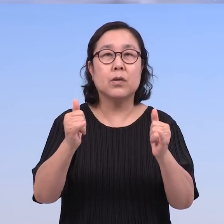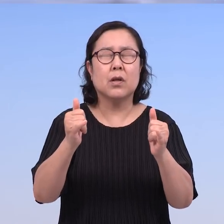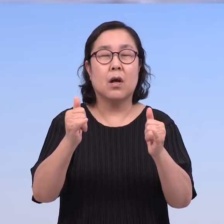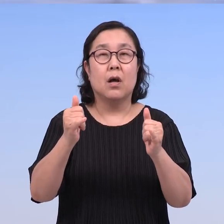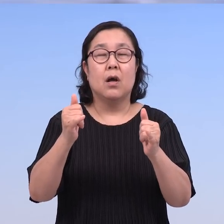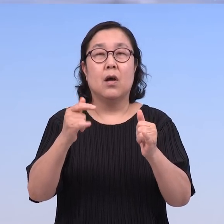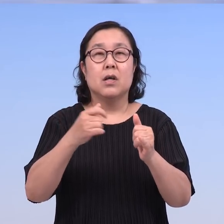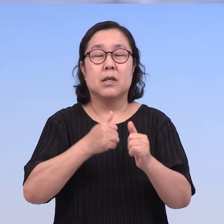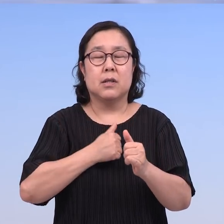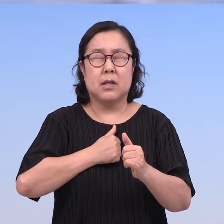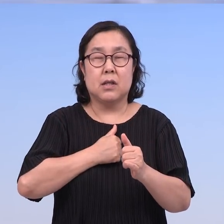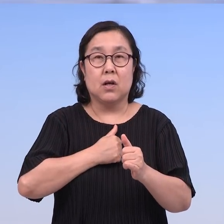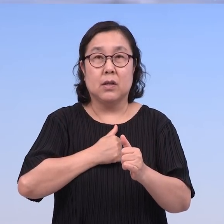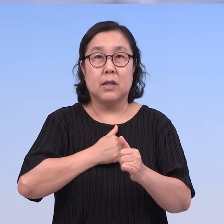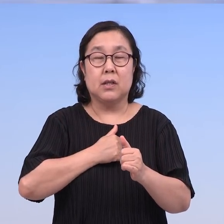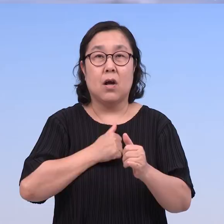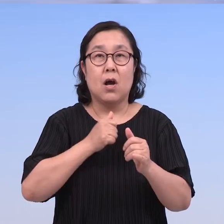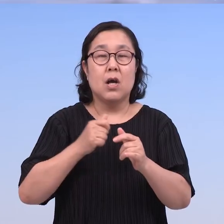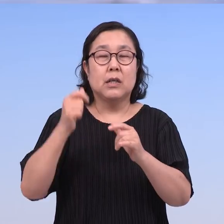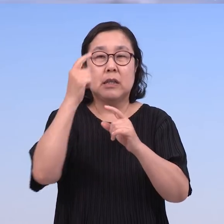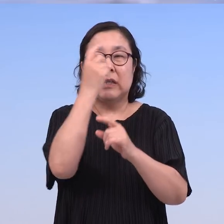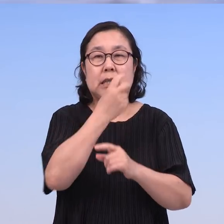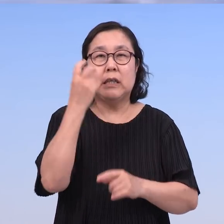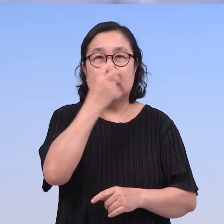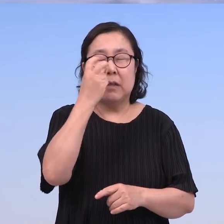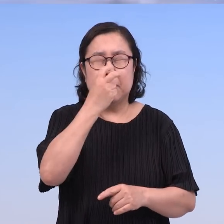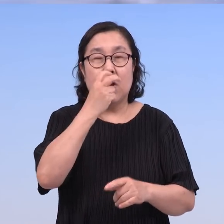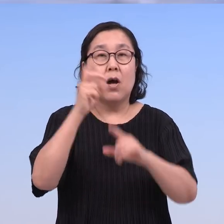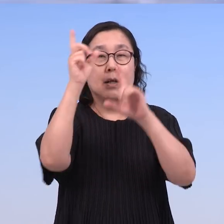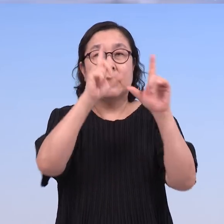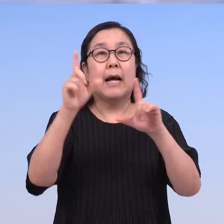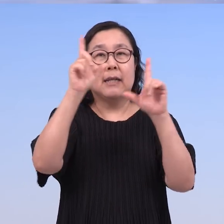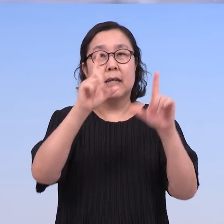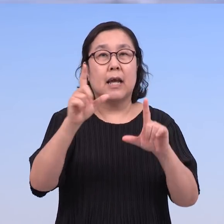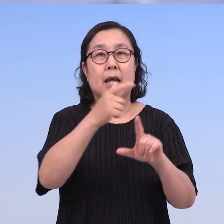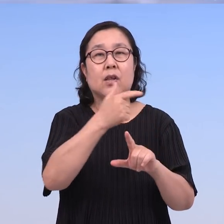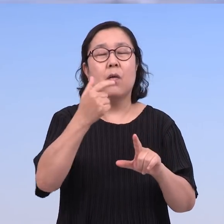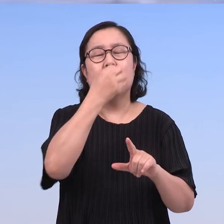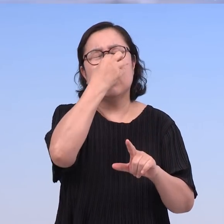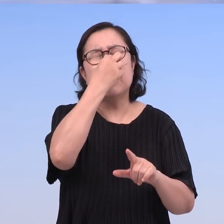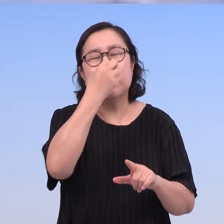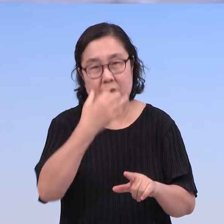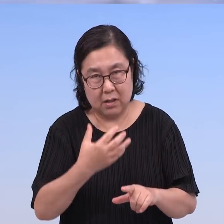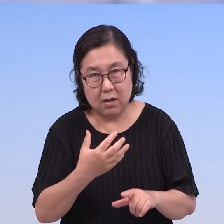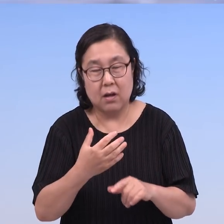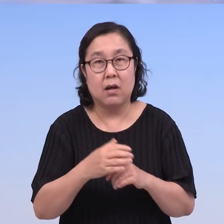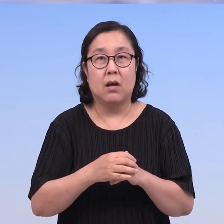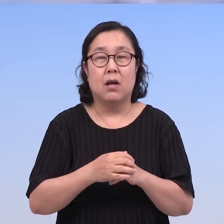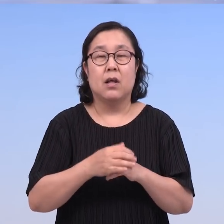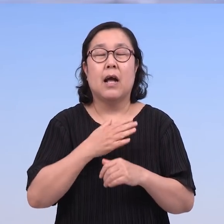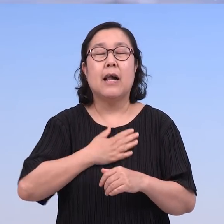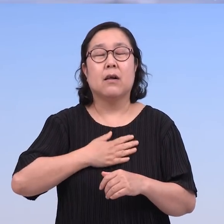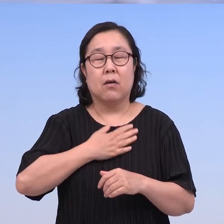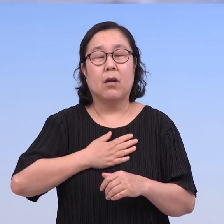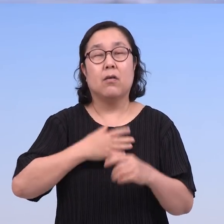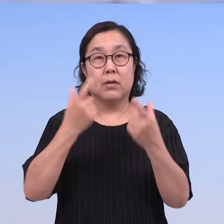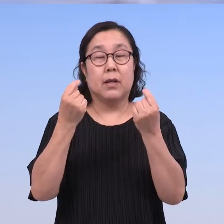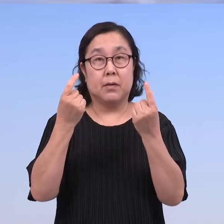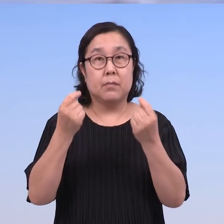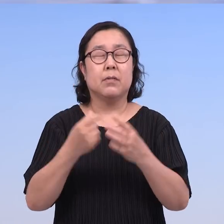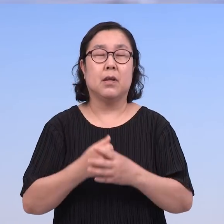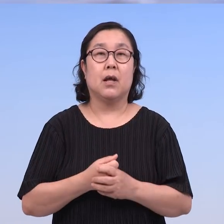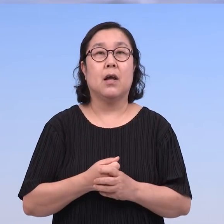크리스찬으로서의 그 정체성을 지키며 살아간다는 게 얼마나 어렵고 힘드냐 하는 거는 뭐 다 알고 계시리라고